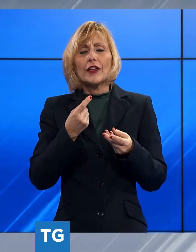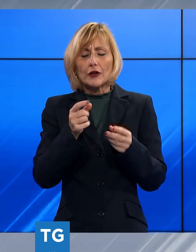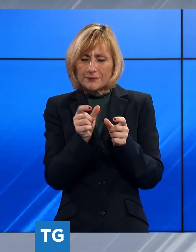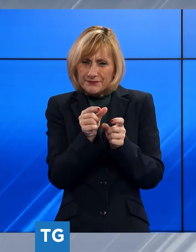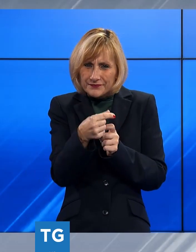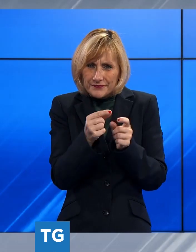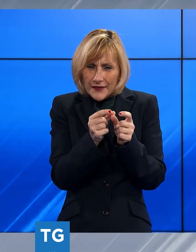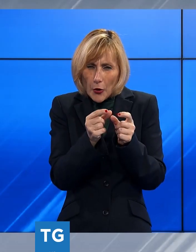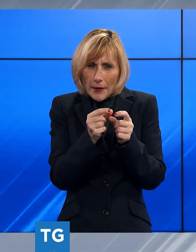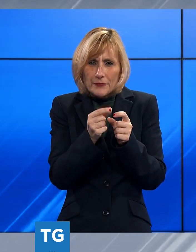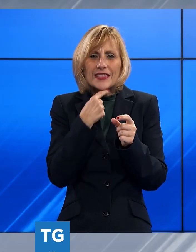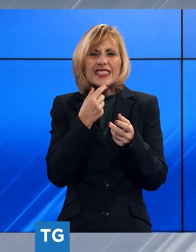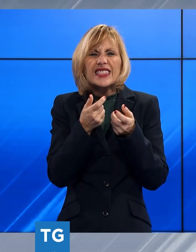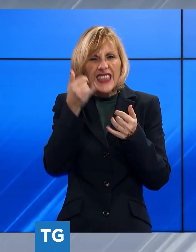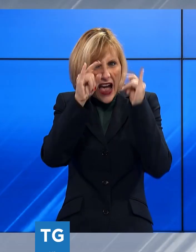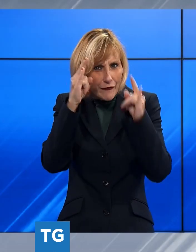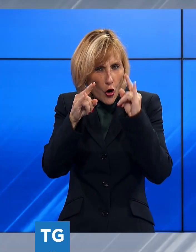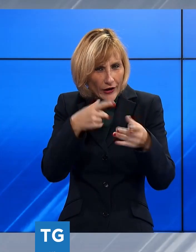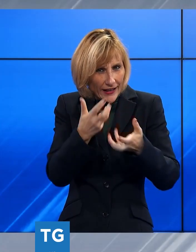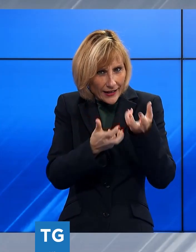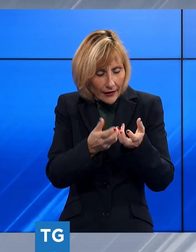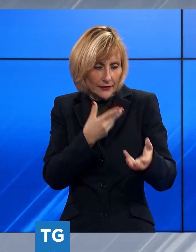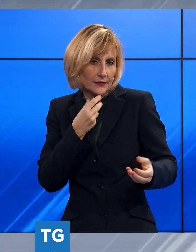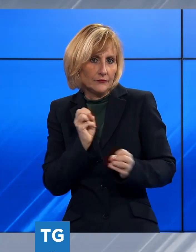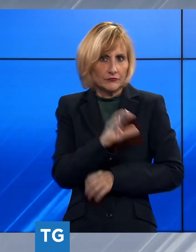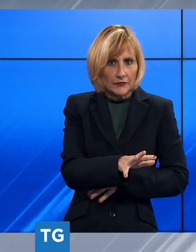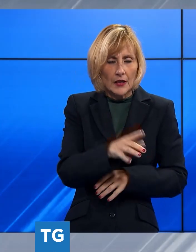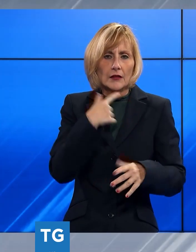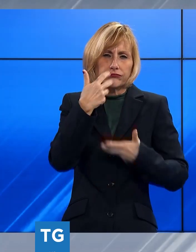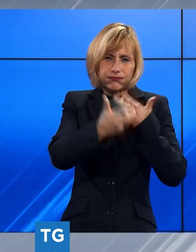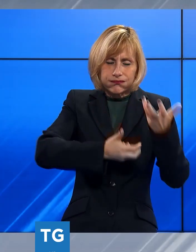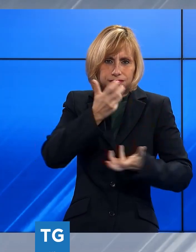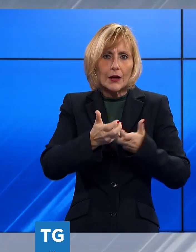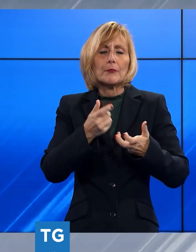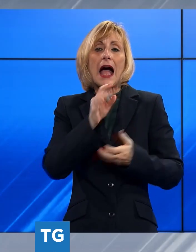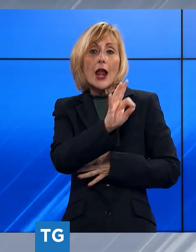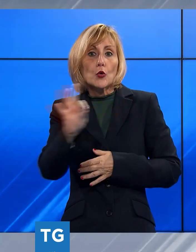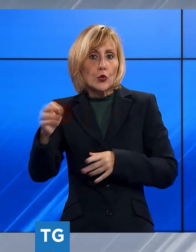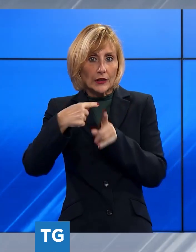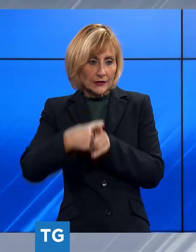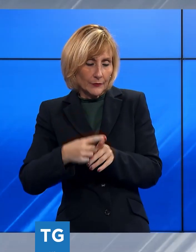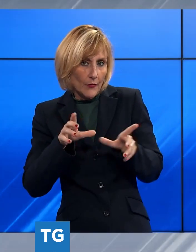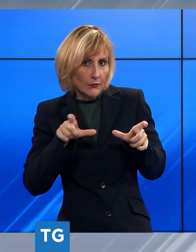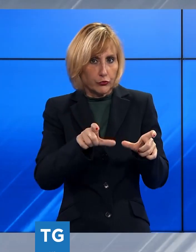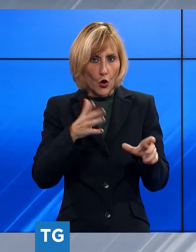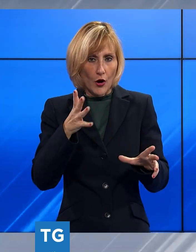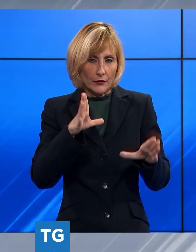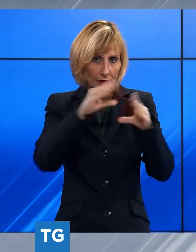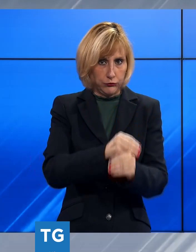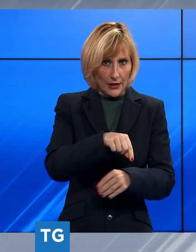42enne erano state spente da alcuni passanti prima che potessero avvolgere l'intera vettura i sospetti si erano immediatamente